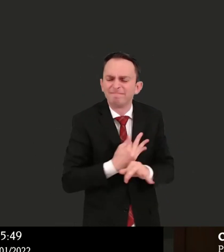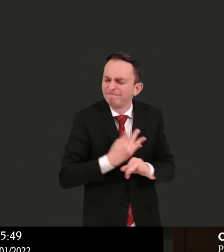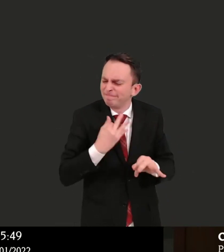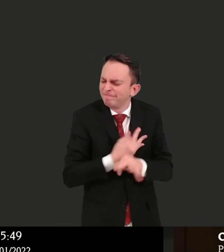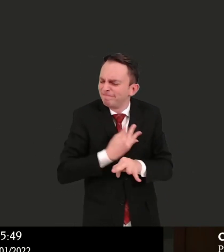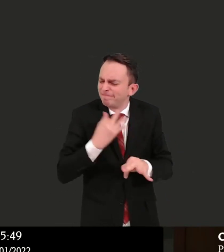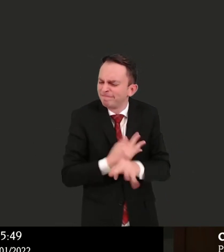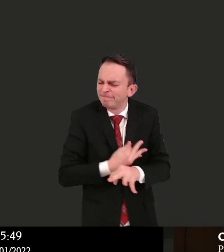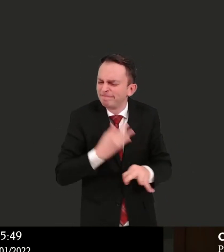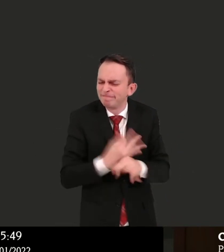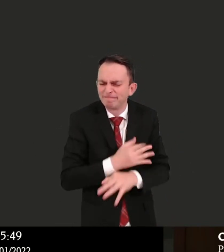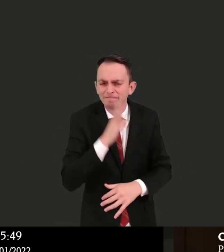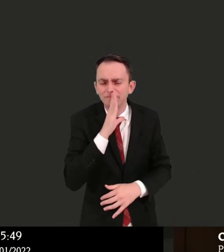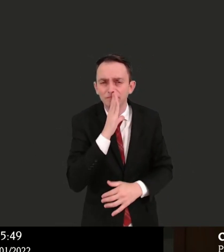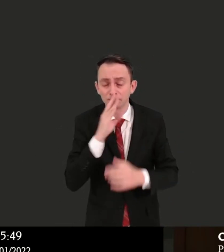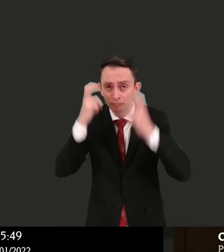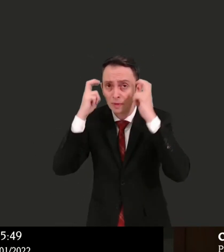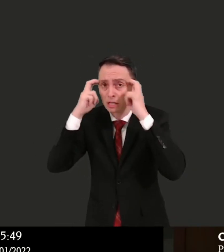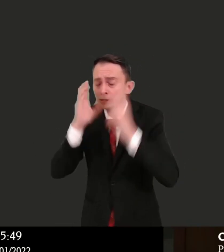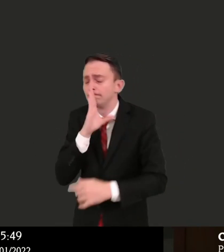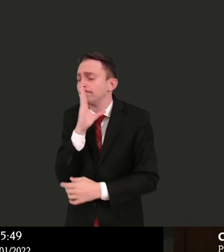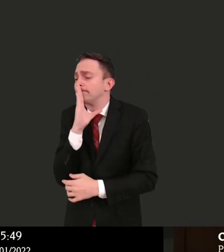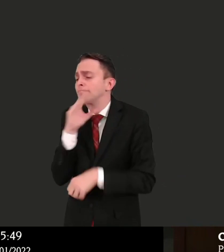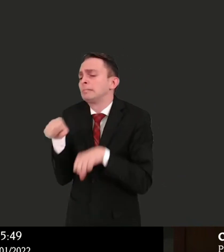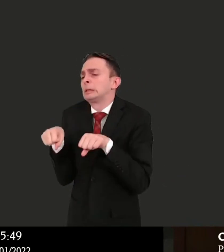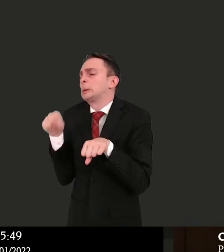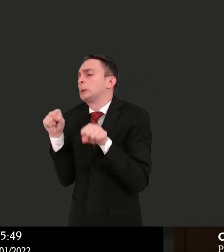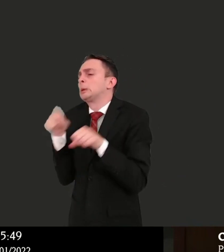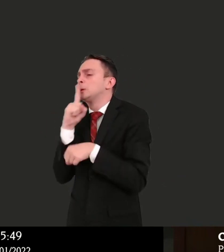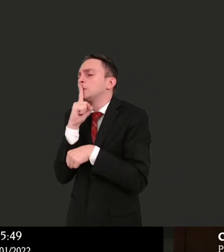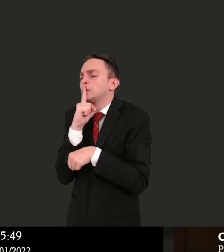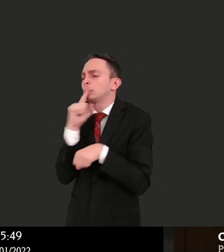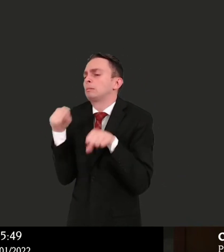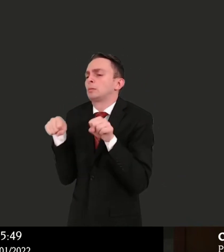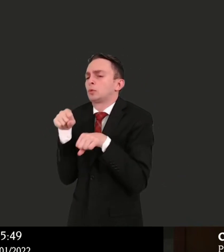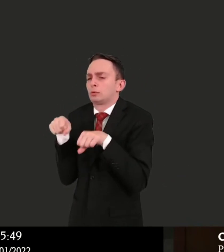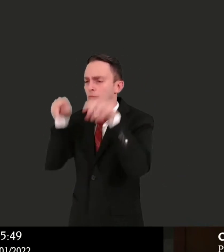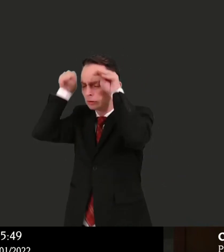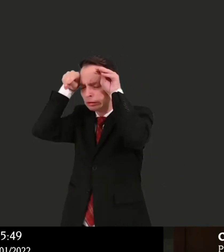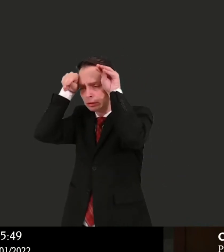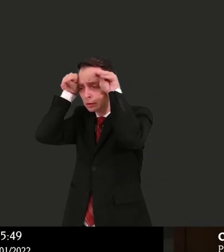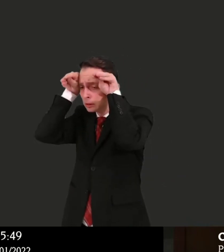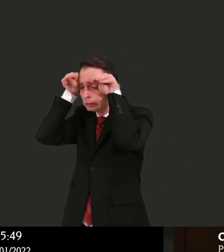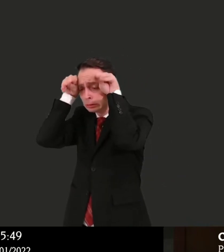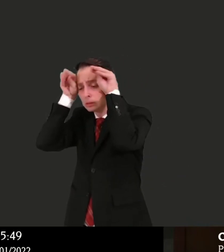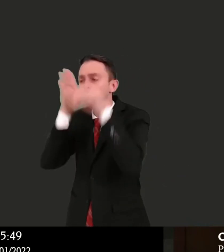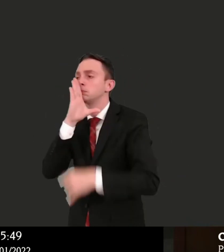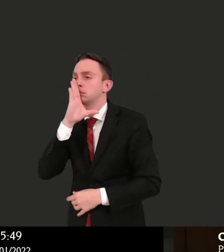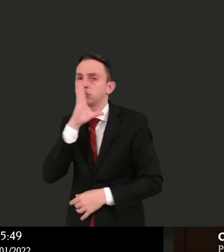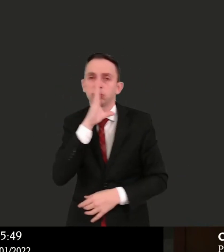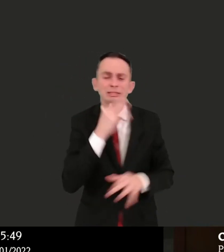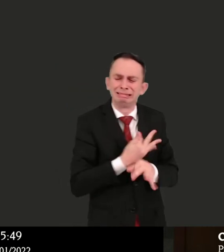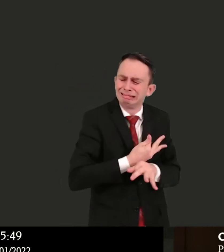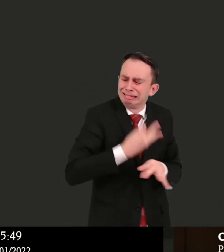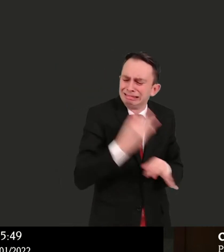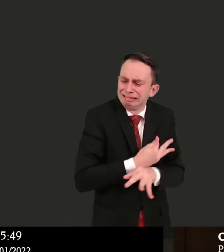provado, tentado, machucado, desempregado, doente, seguimos adiante. E quantas vezes for necessária,